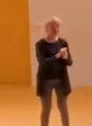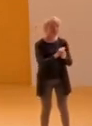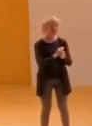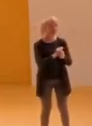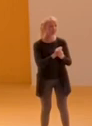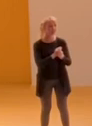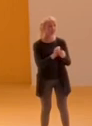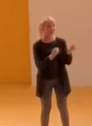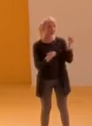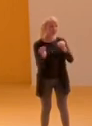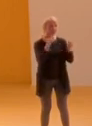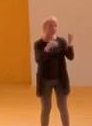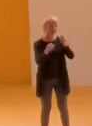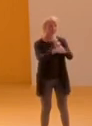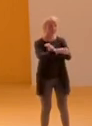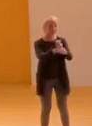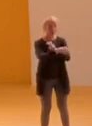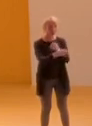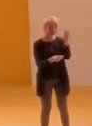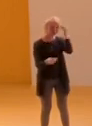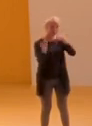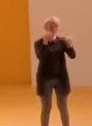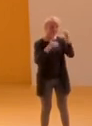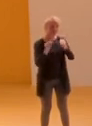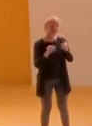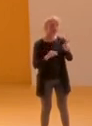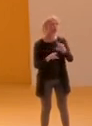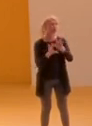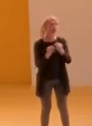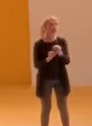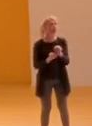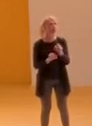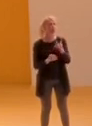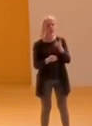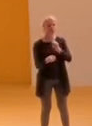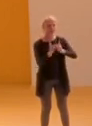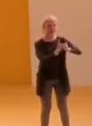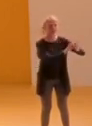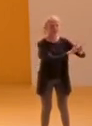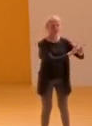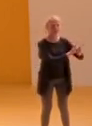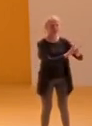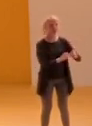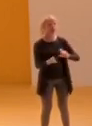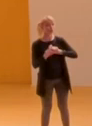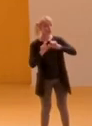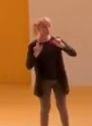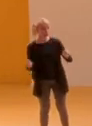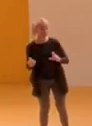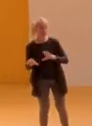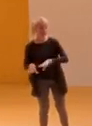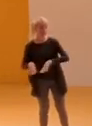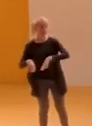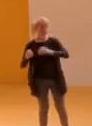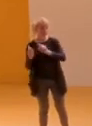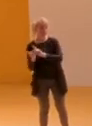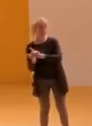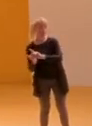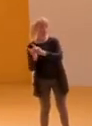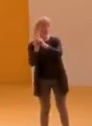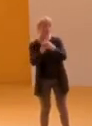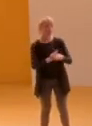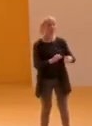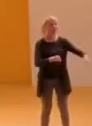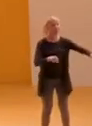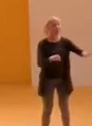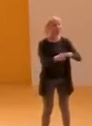innowacje i te technologiczne Nowe Dobra one są adoptowane coraz szybciej czas od momentu pojawienia się do pełnego